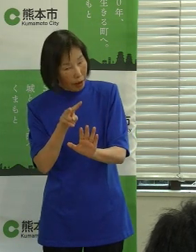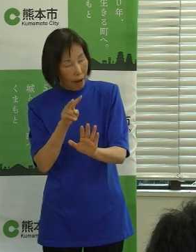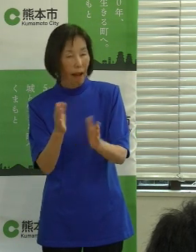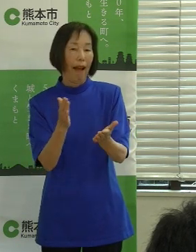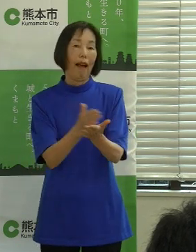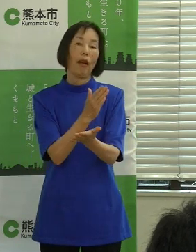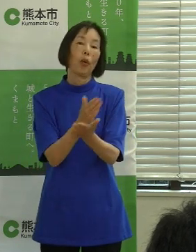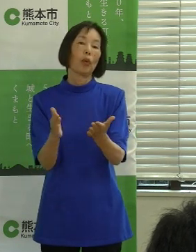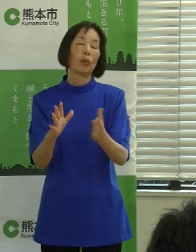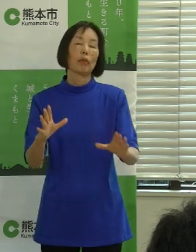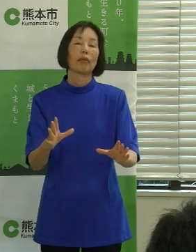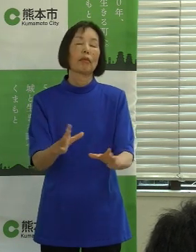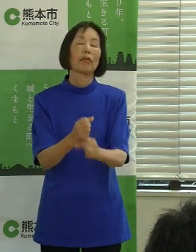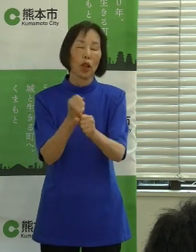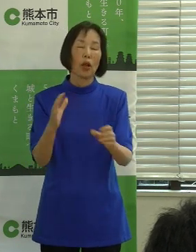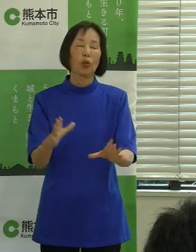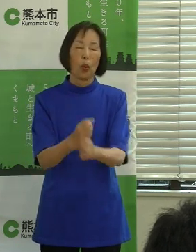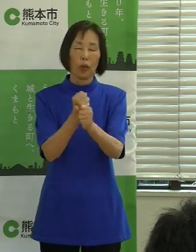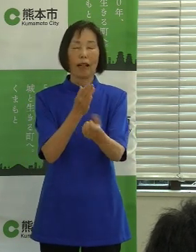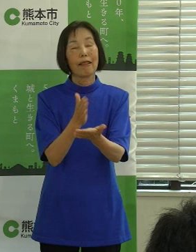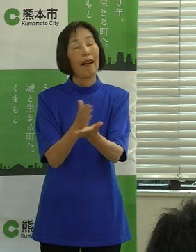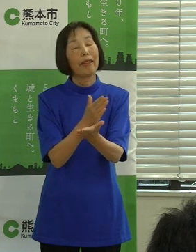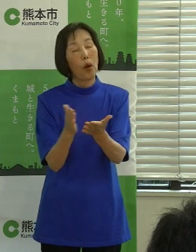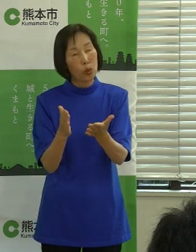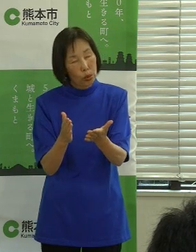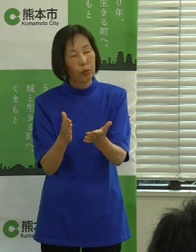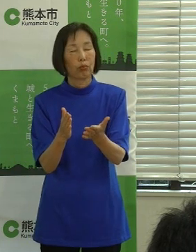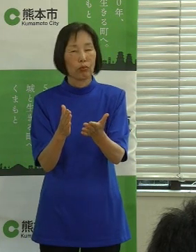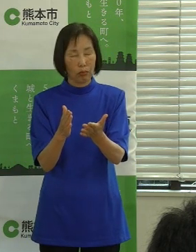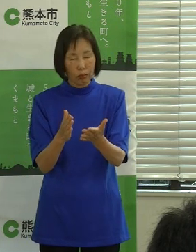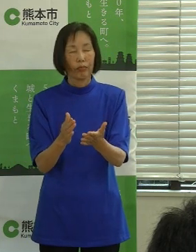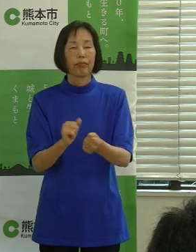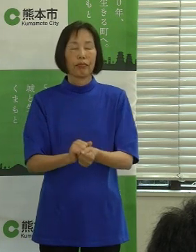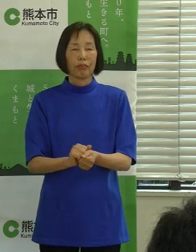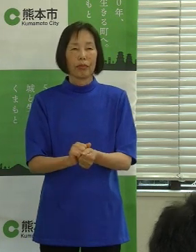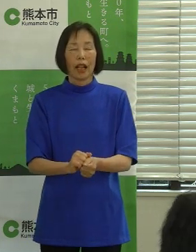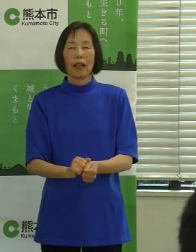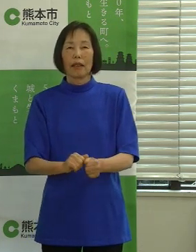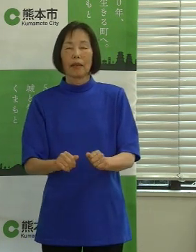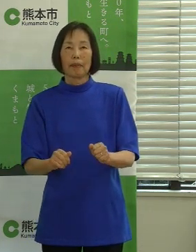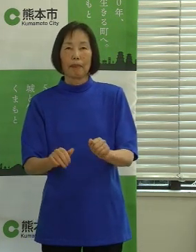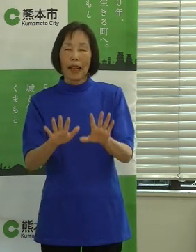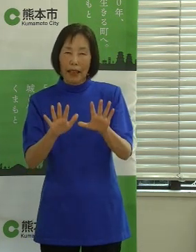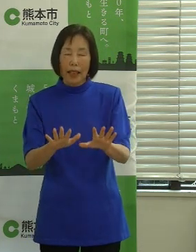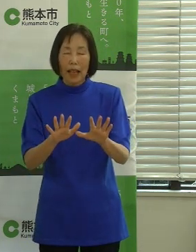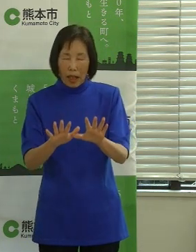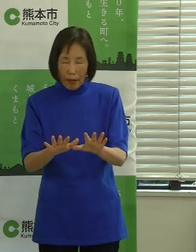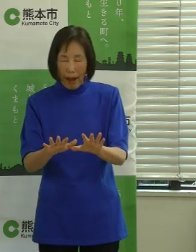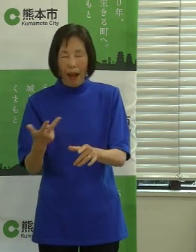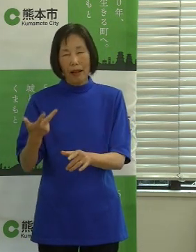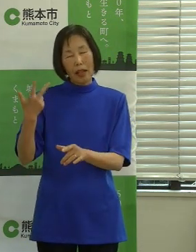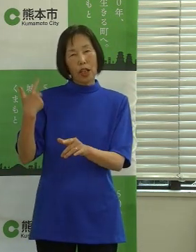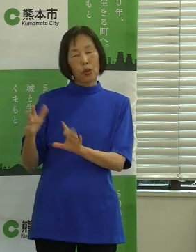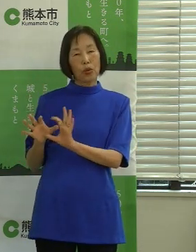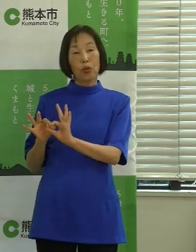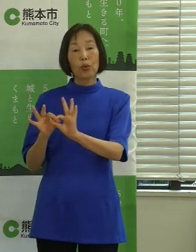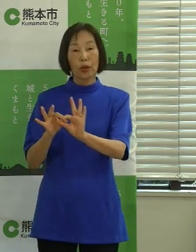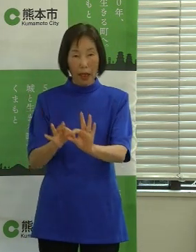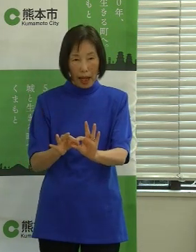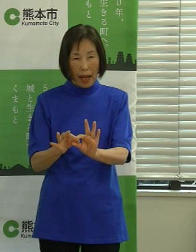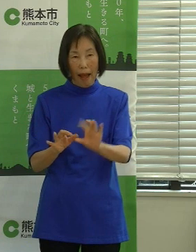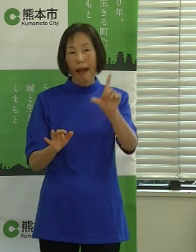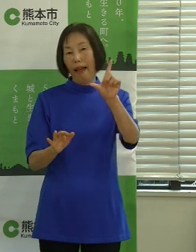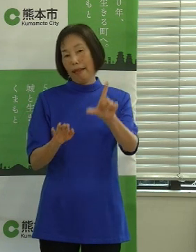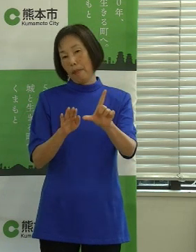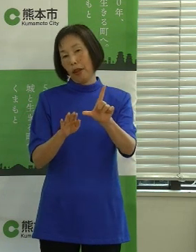に判断をするというふうにしておりますことから、現下のリスクレベルとしては先週に引き続きまして